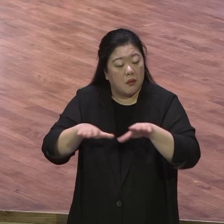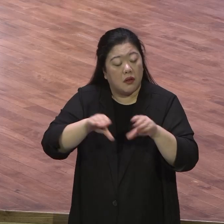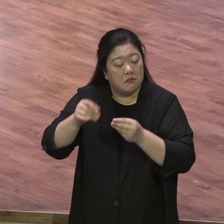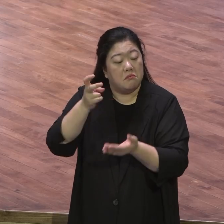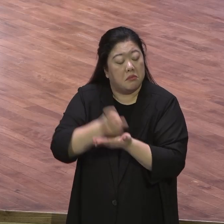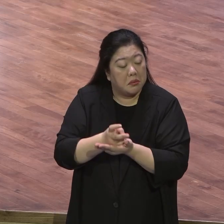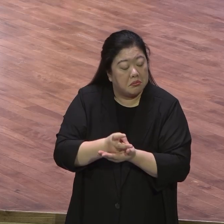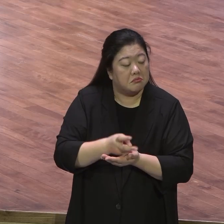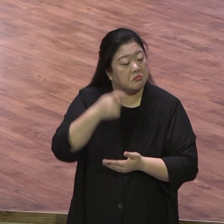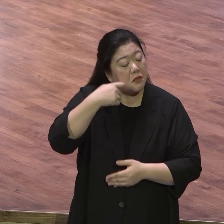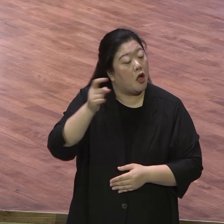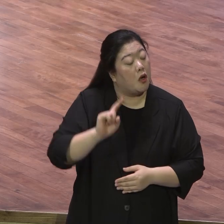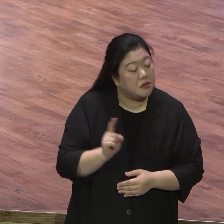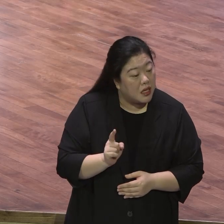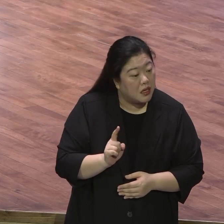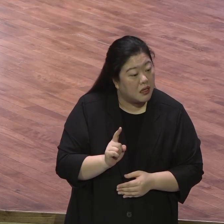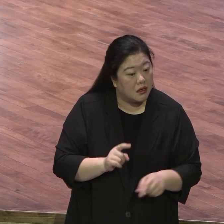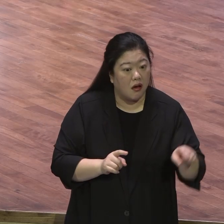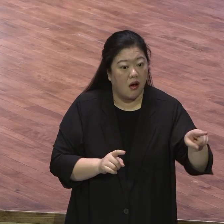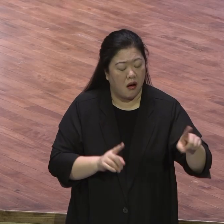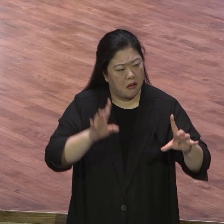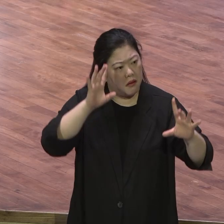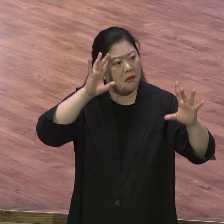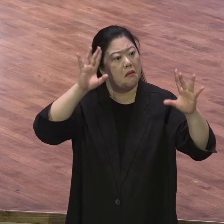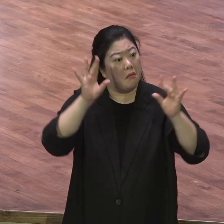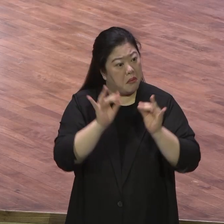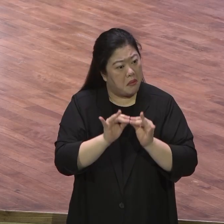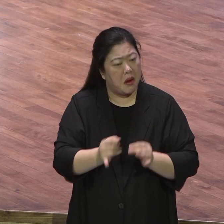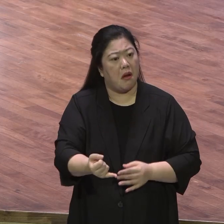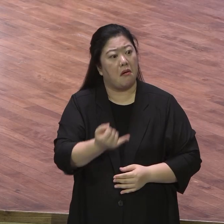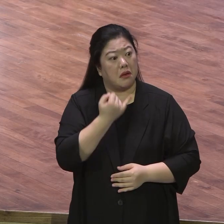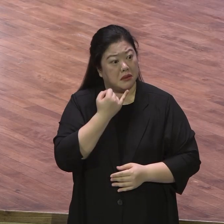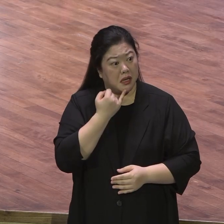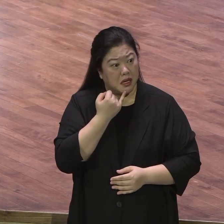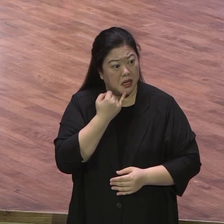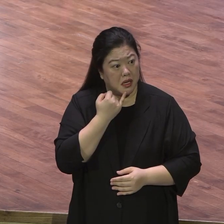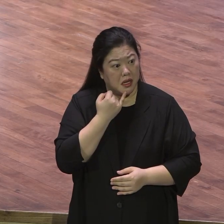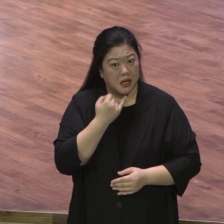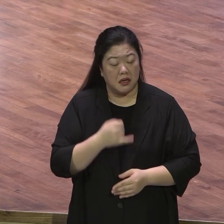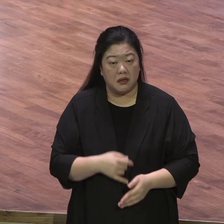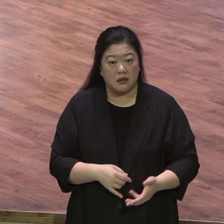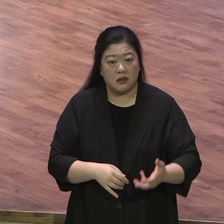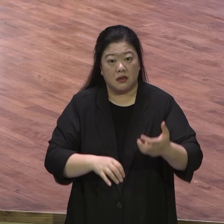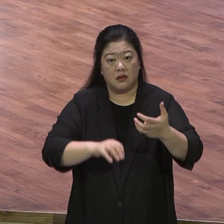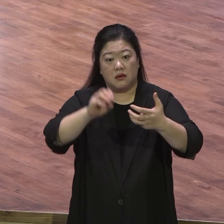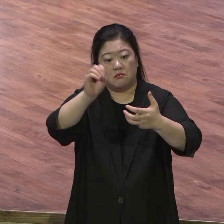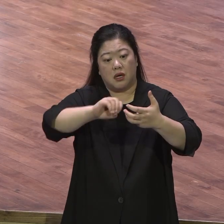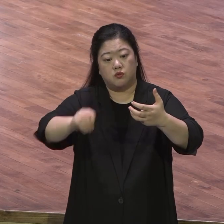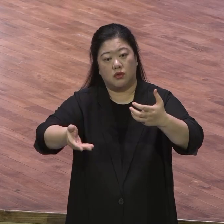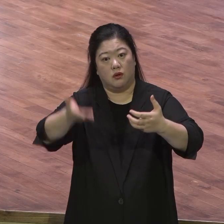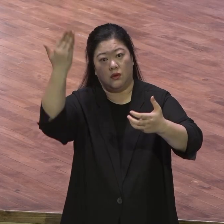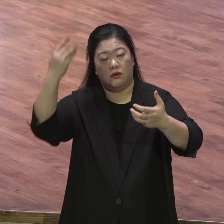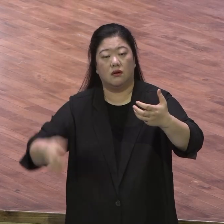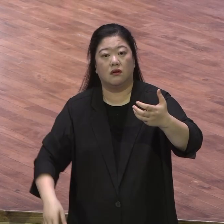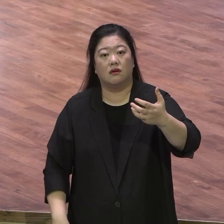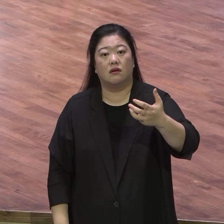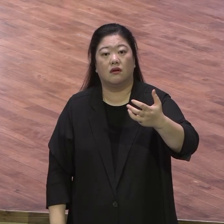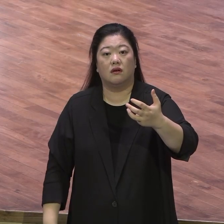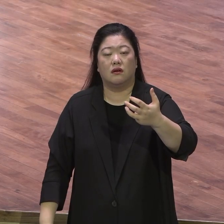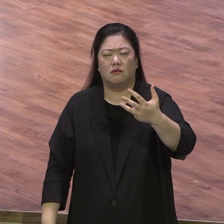차별금지법 통과 시키자 지금 심각한 상황이에요